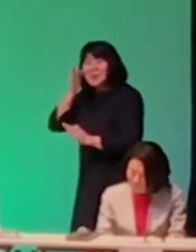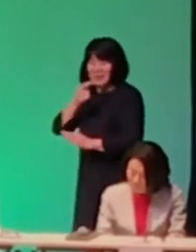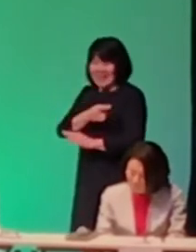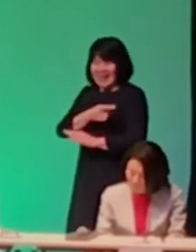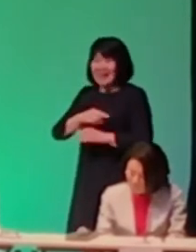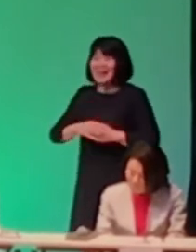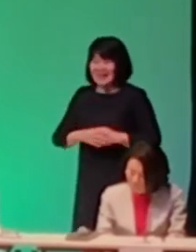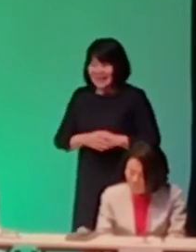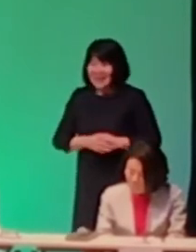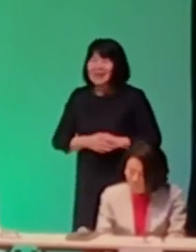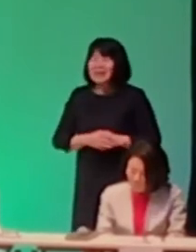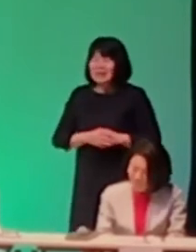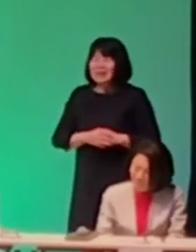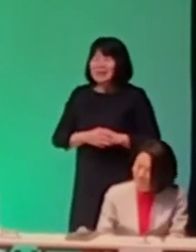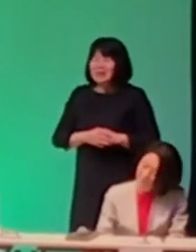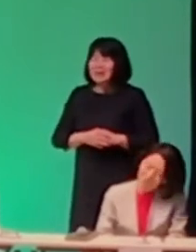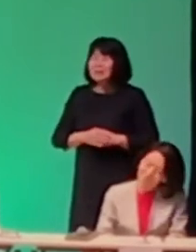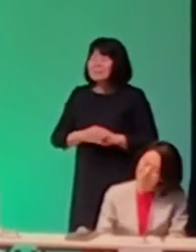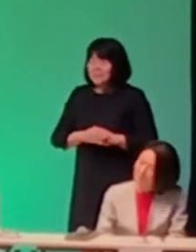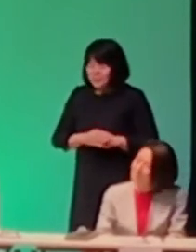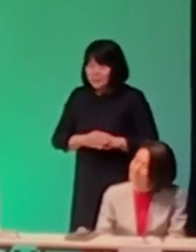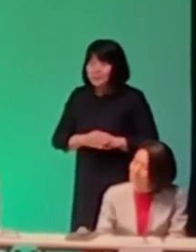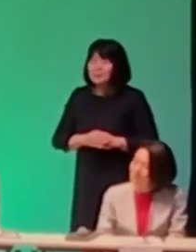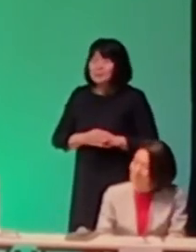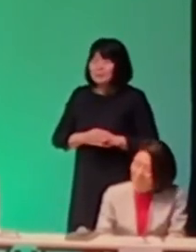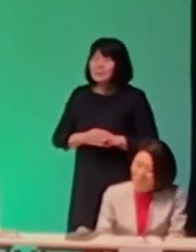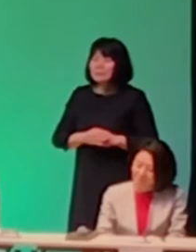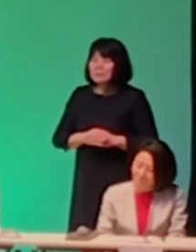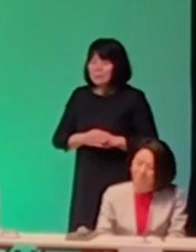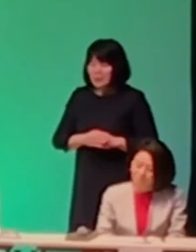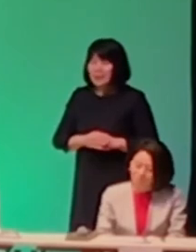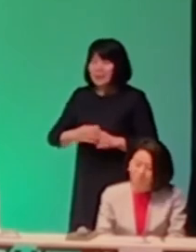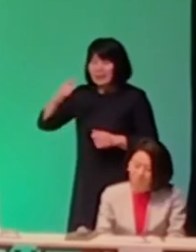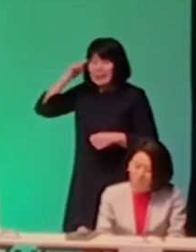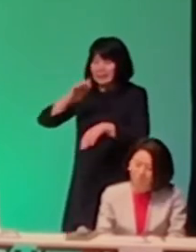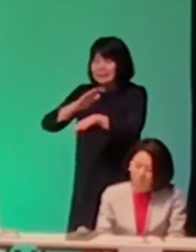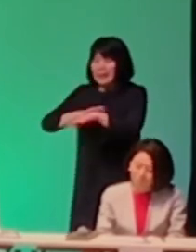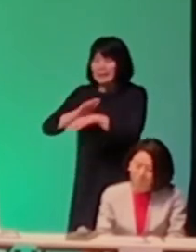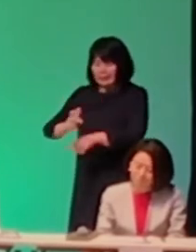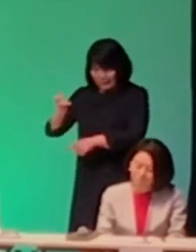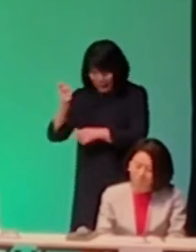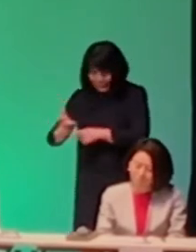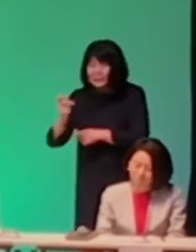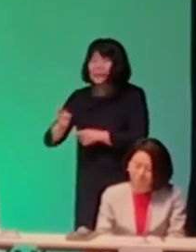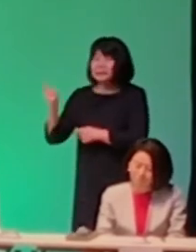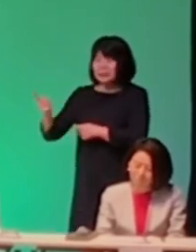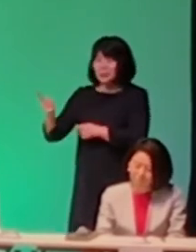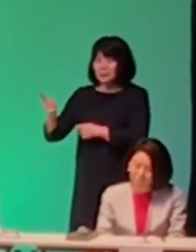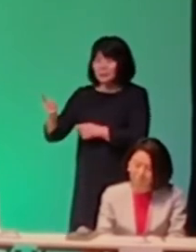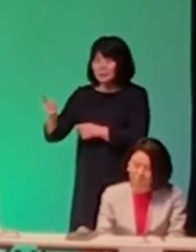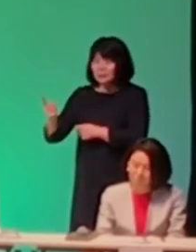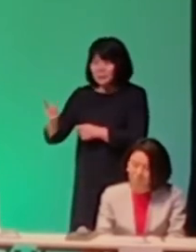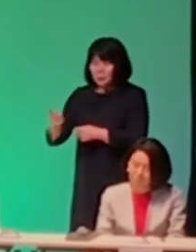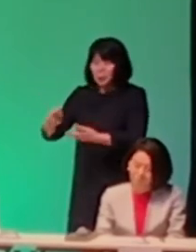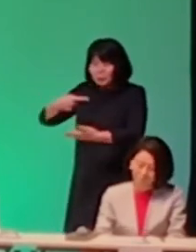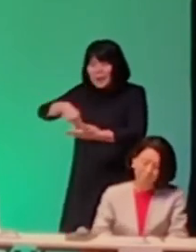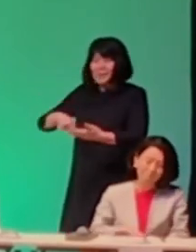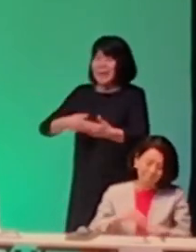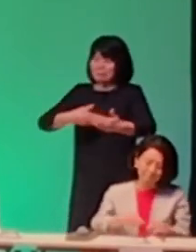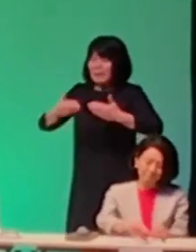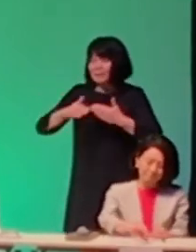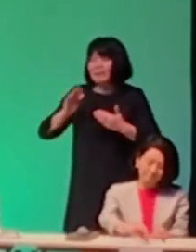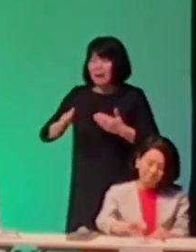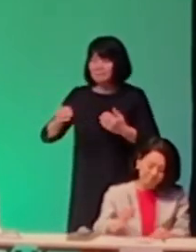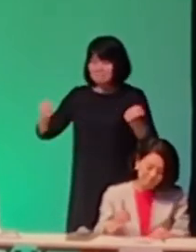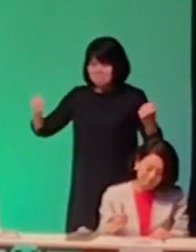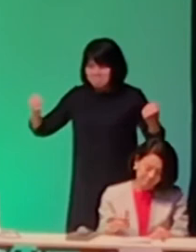ご一緒させていただいて、もう本当に理念がはっきりされている、でその裏打ちされたご経験がある、とってもパ